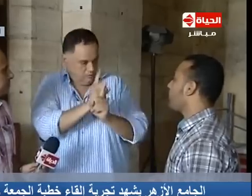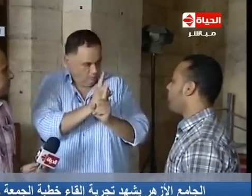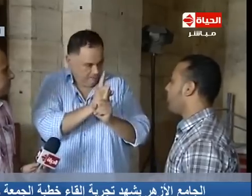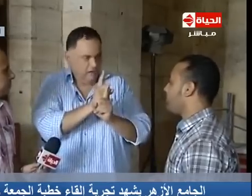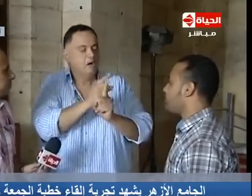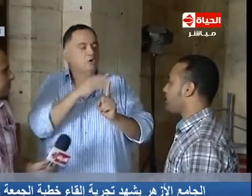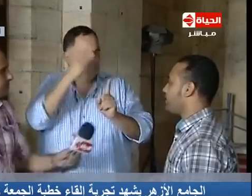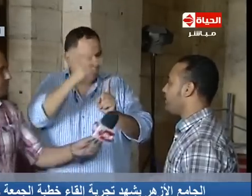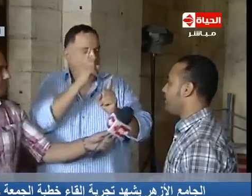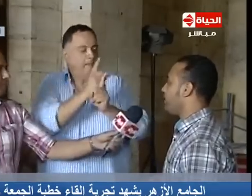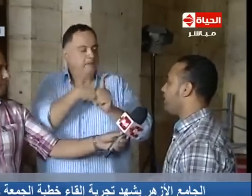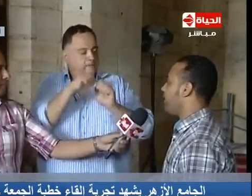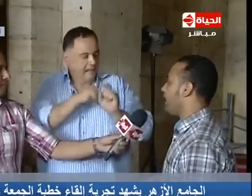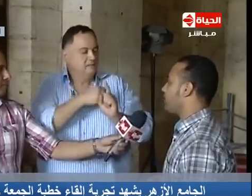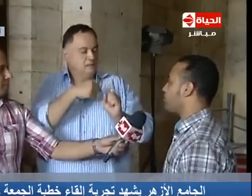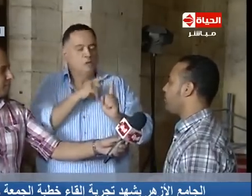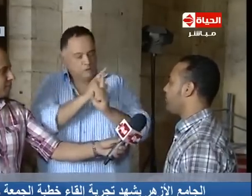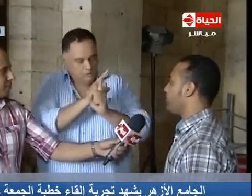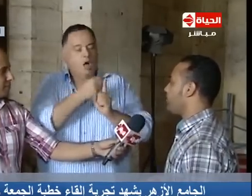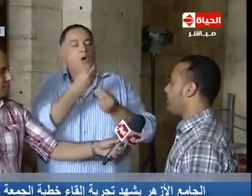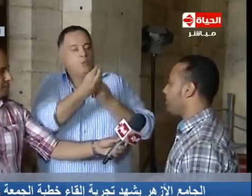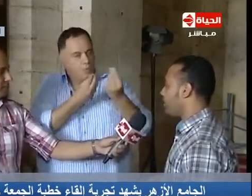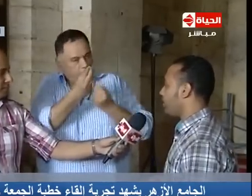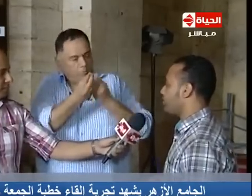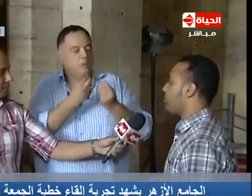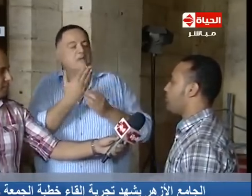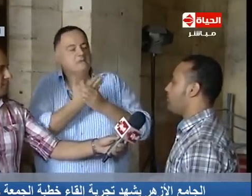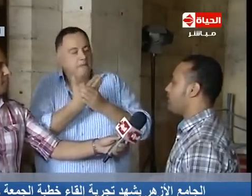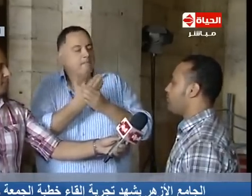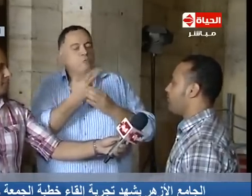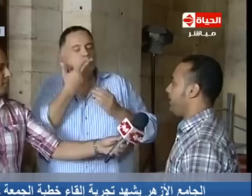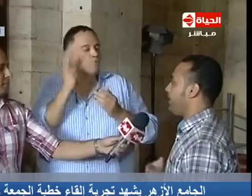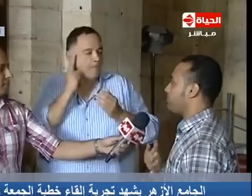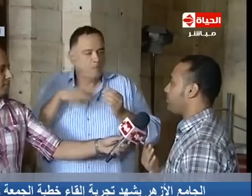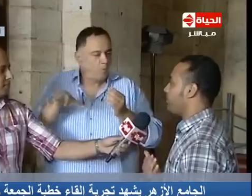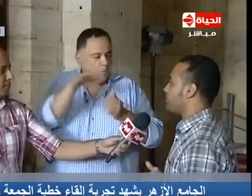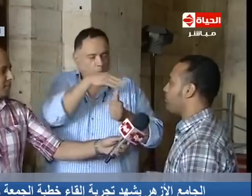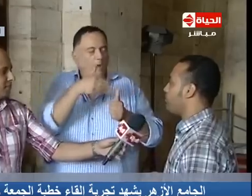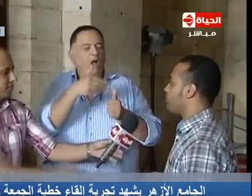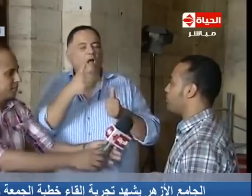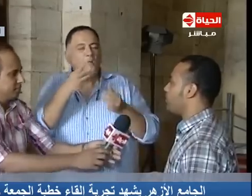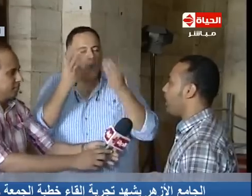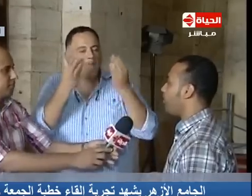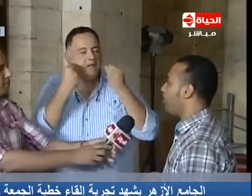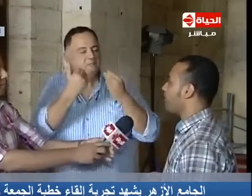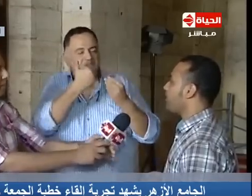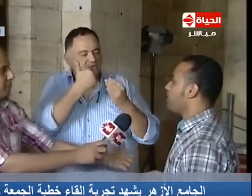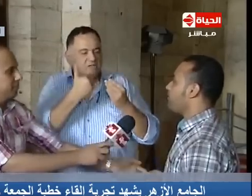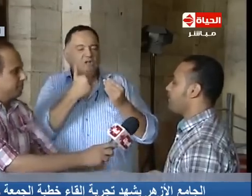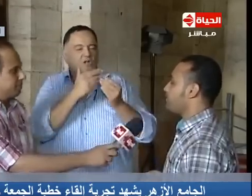هو قابل الشيخ احمد الطيب في الازهر وبداوا يتكلموا معاه عن طريق المجلس القومي لشؤون الاعاقه، فلازم يبقى